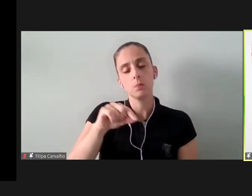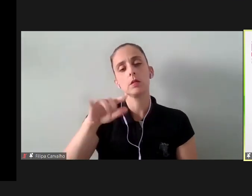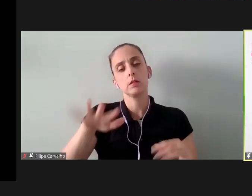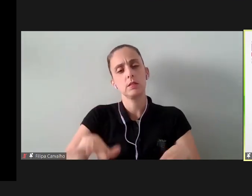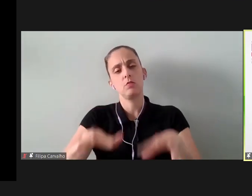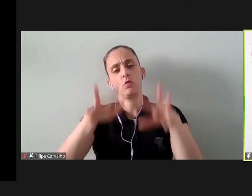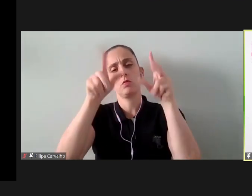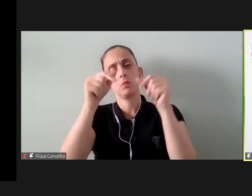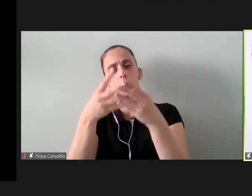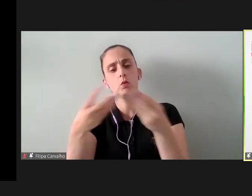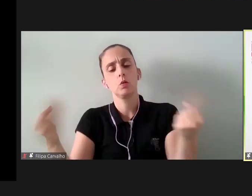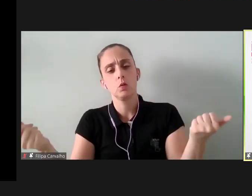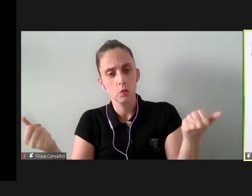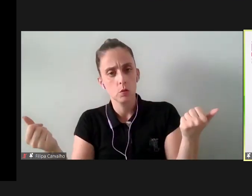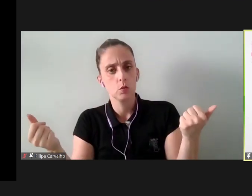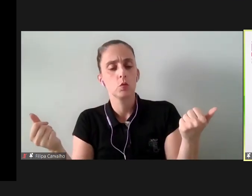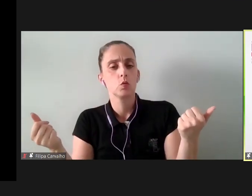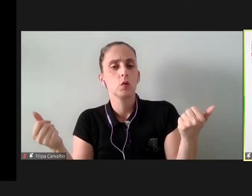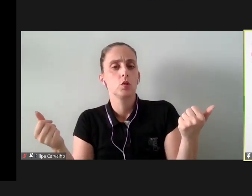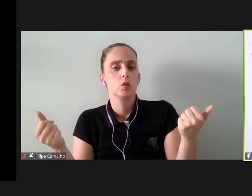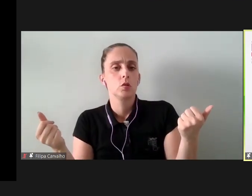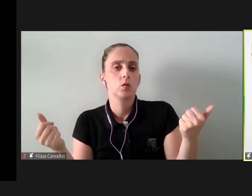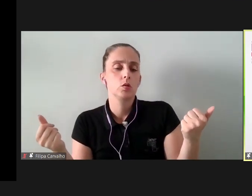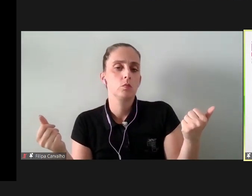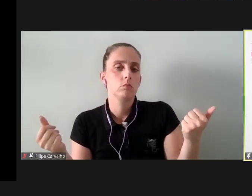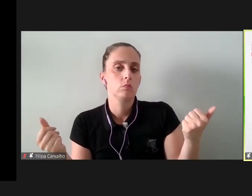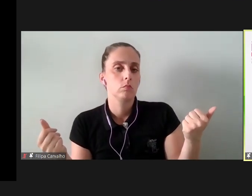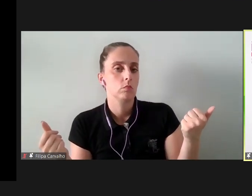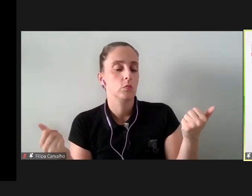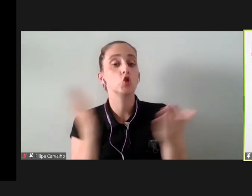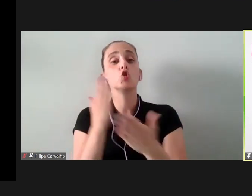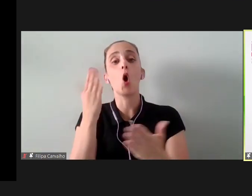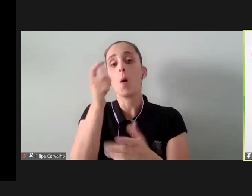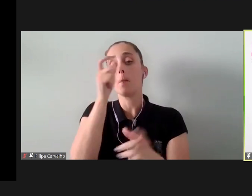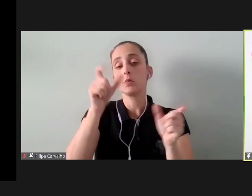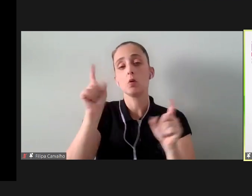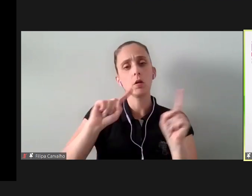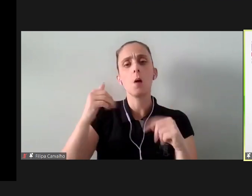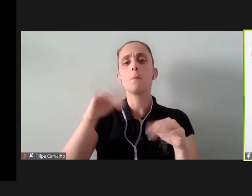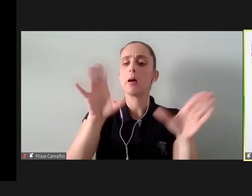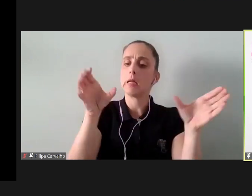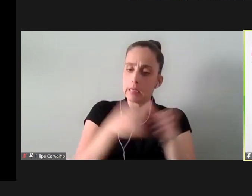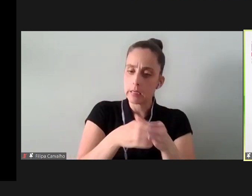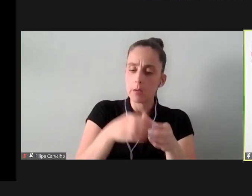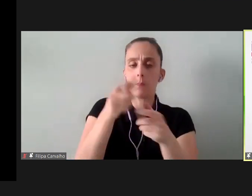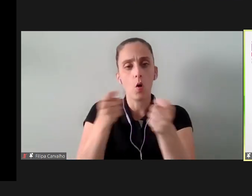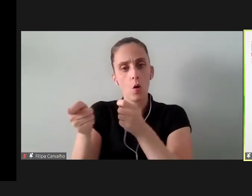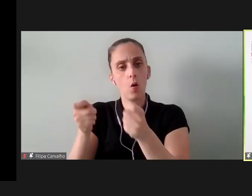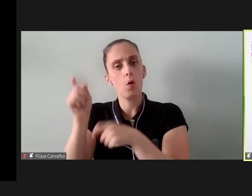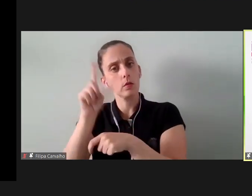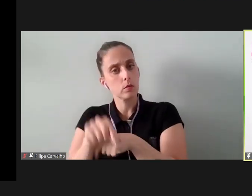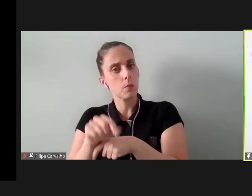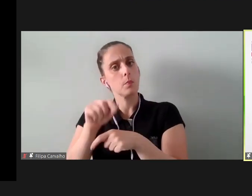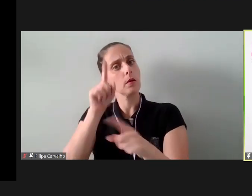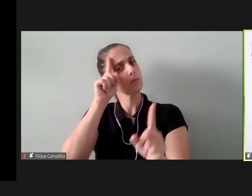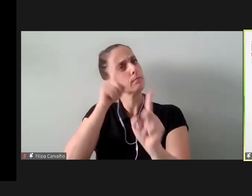soluções que envolvam não só pessoas, como as equipas, como as organizações. Olhando um bocadinho para o